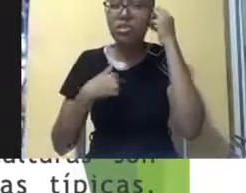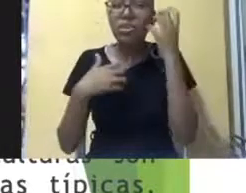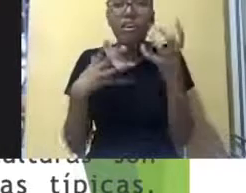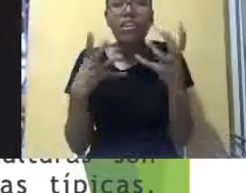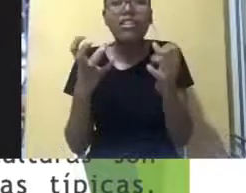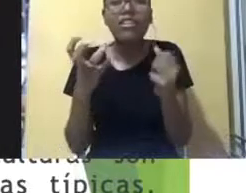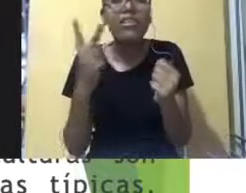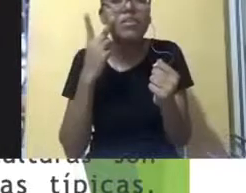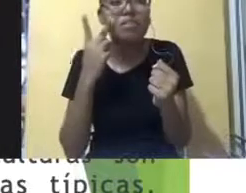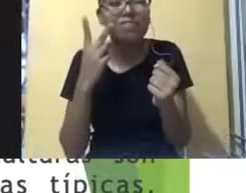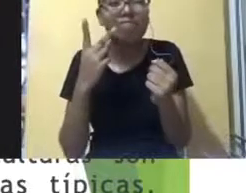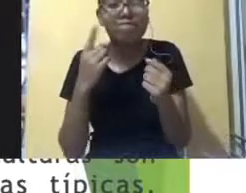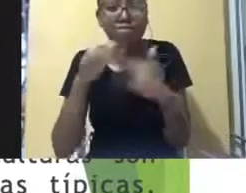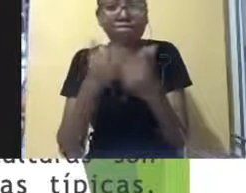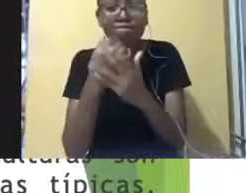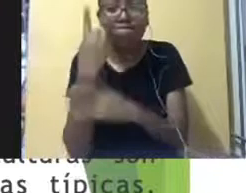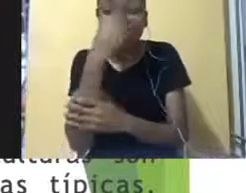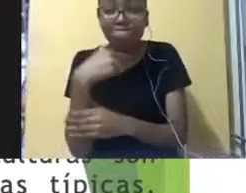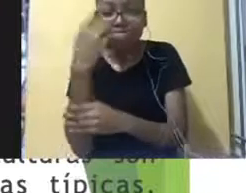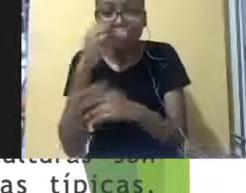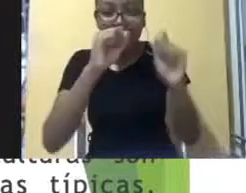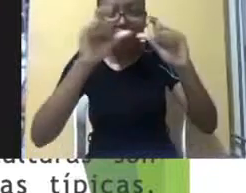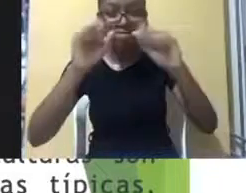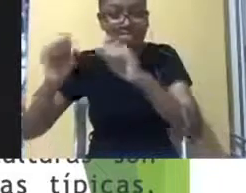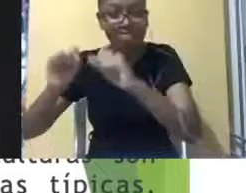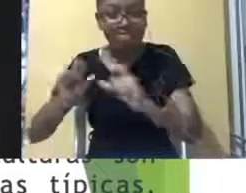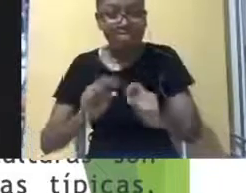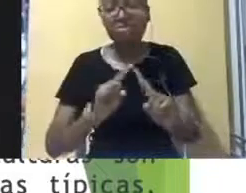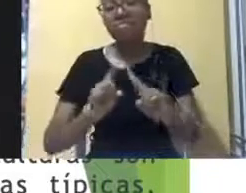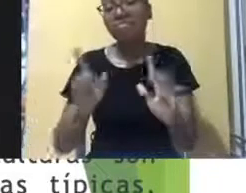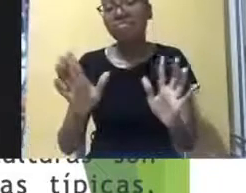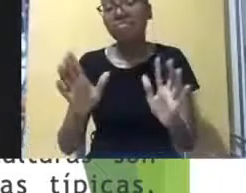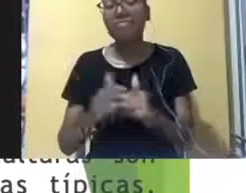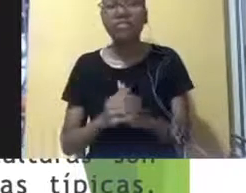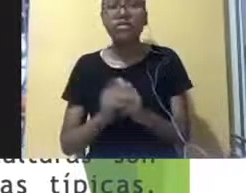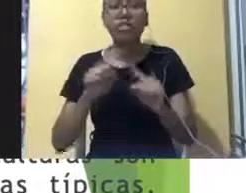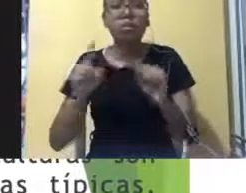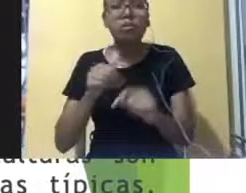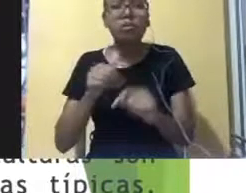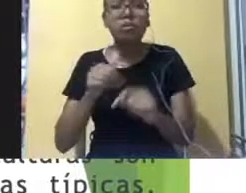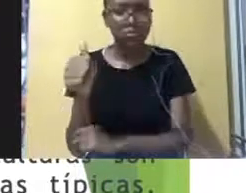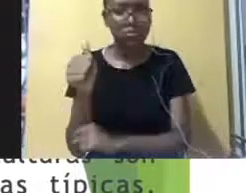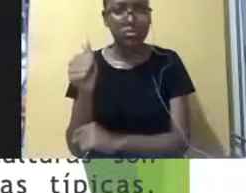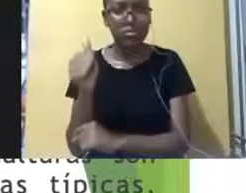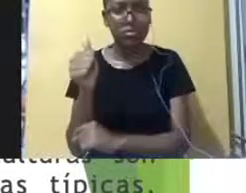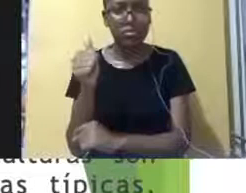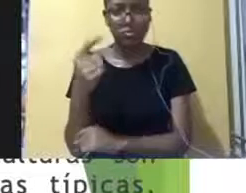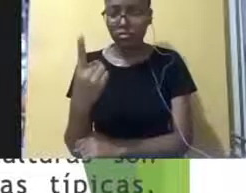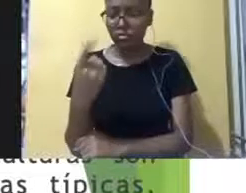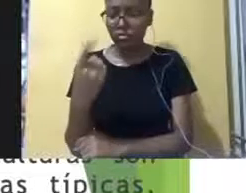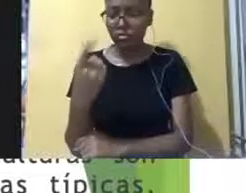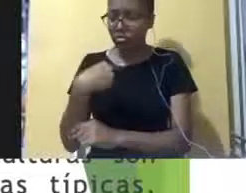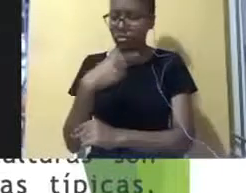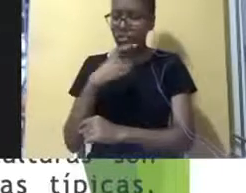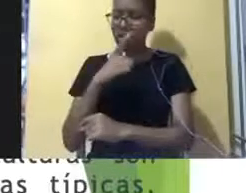Qué pena pero hágase esa pregunta. ¿Quién es que tiene la discapacidad? ¿La